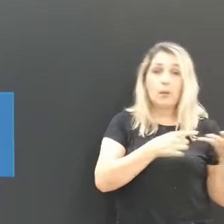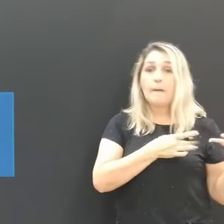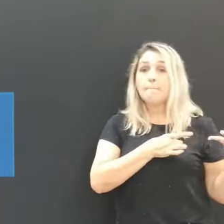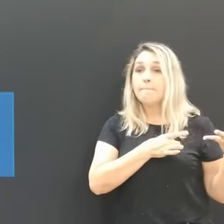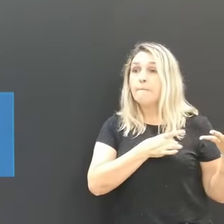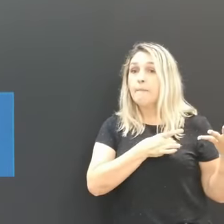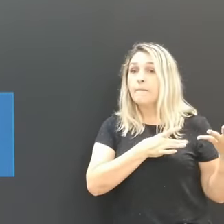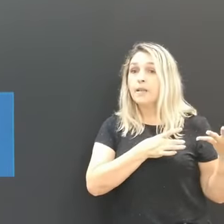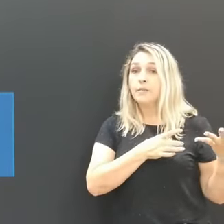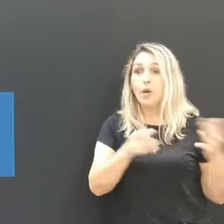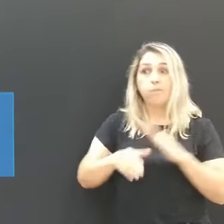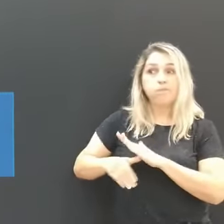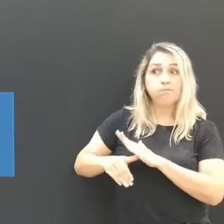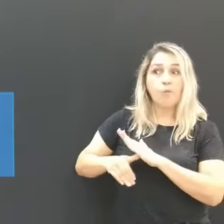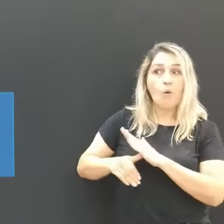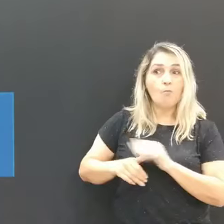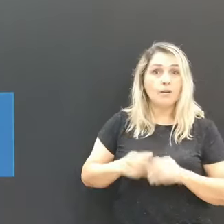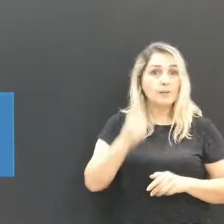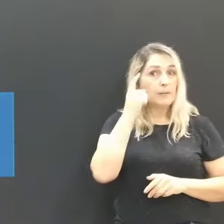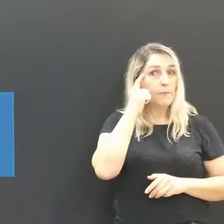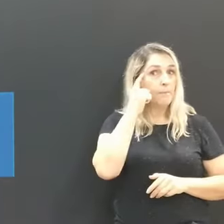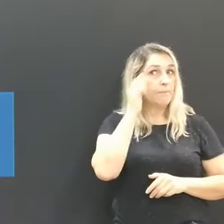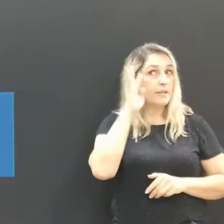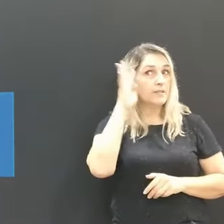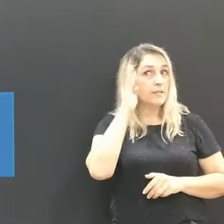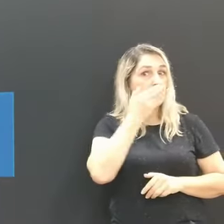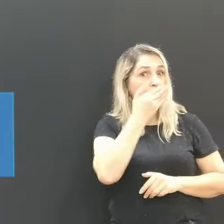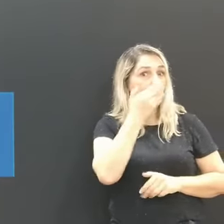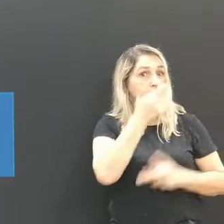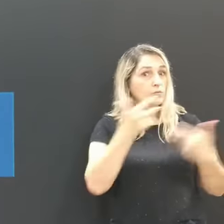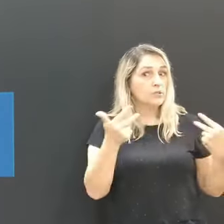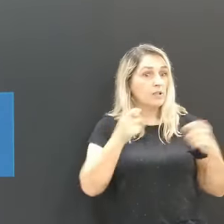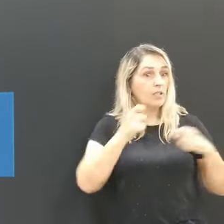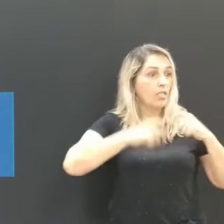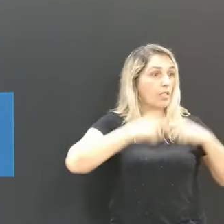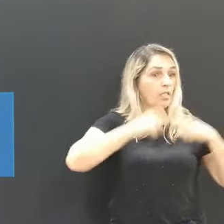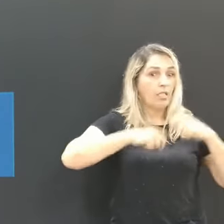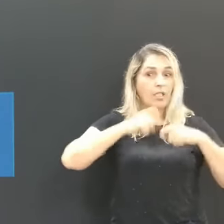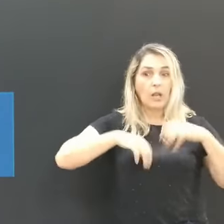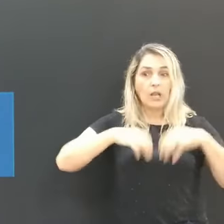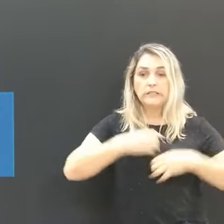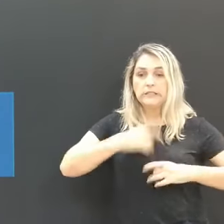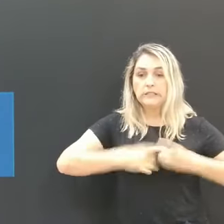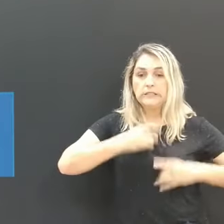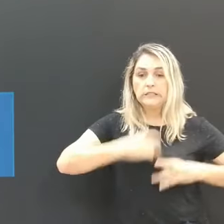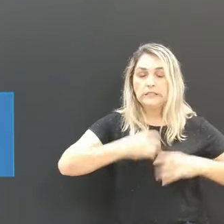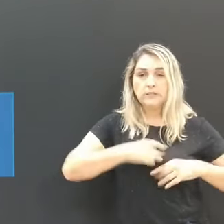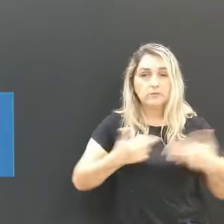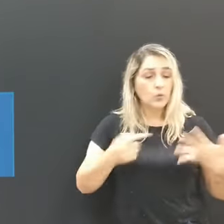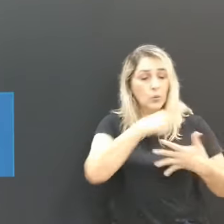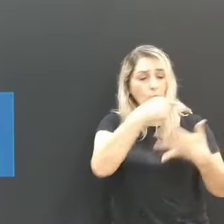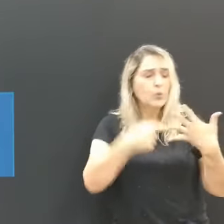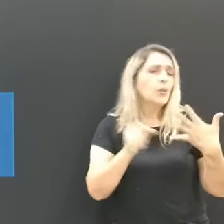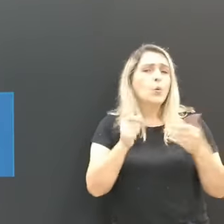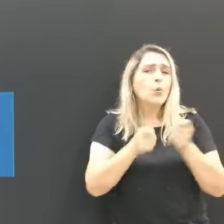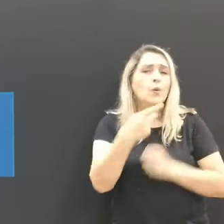depressão, medo, roubo, pensamentos maldosos,